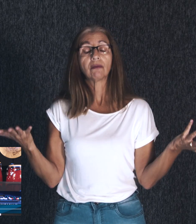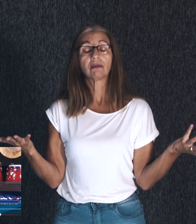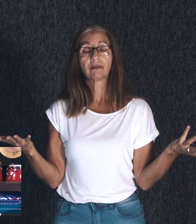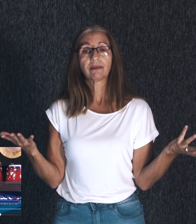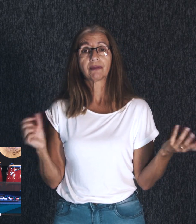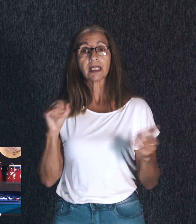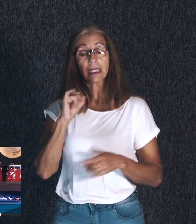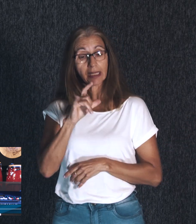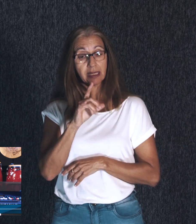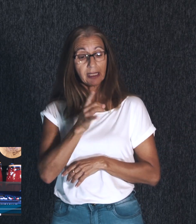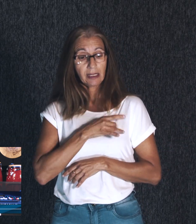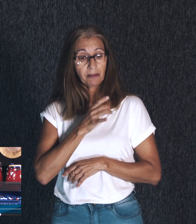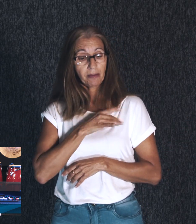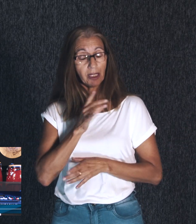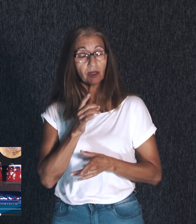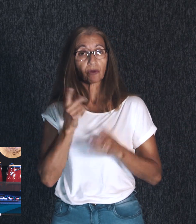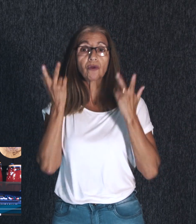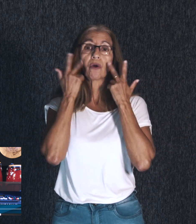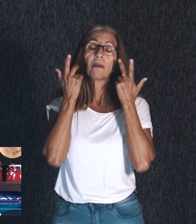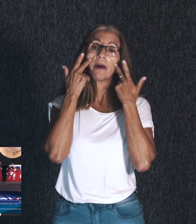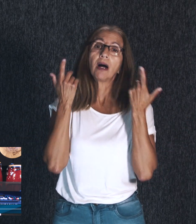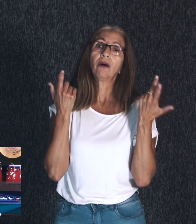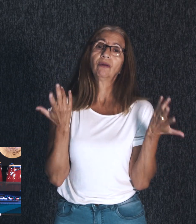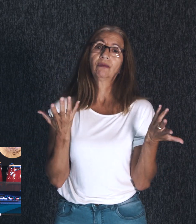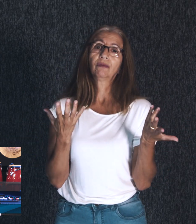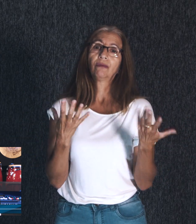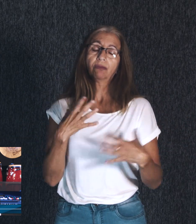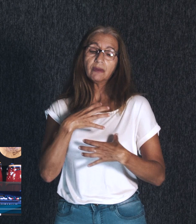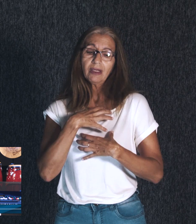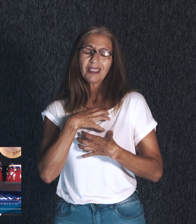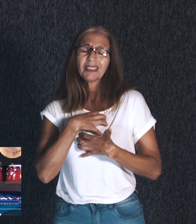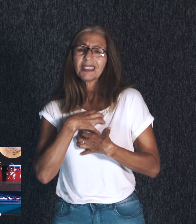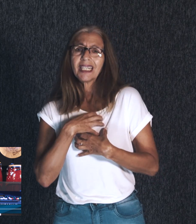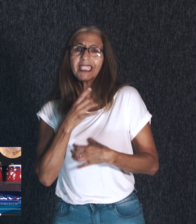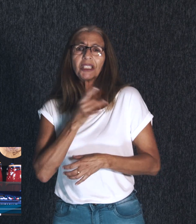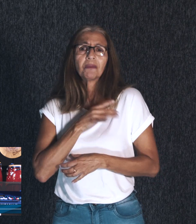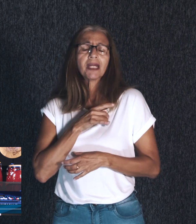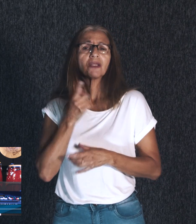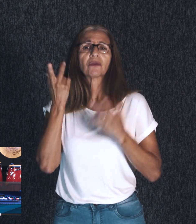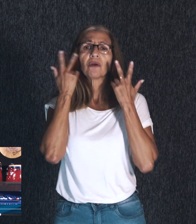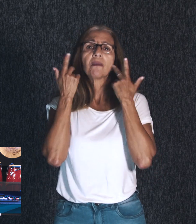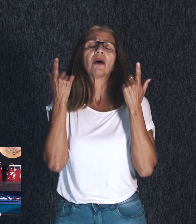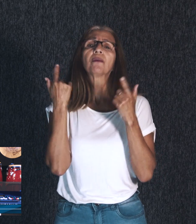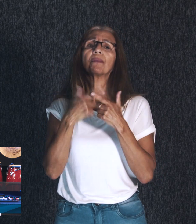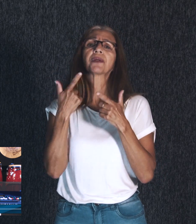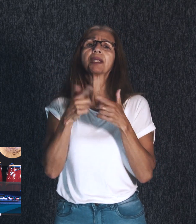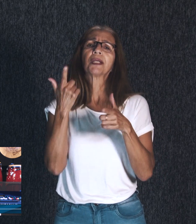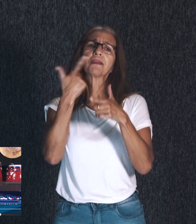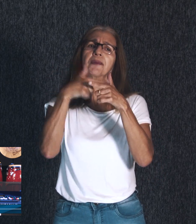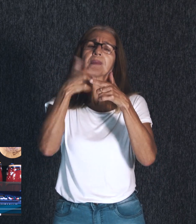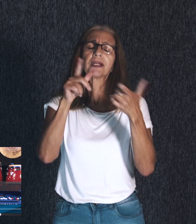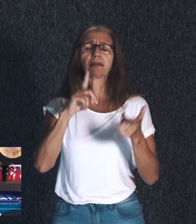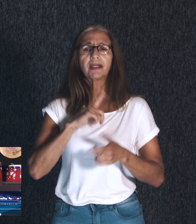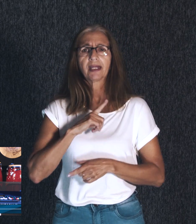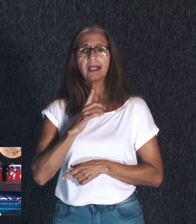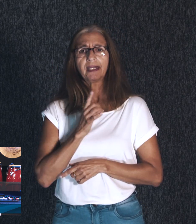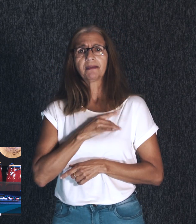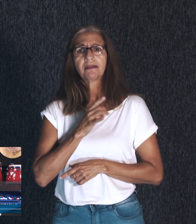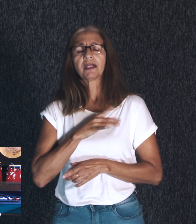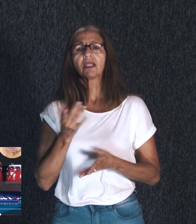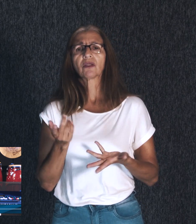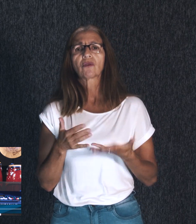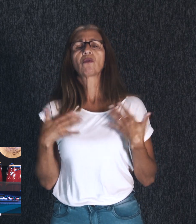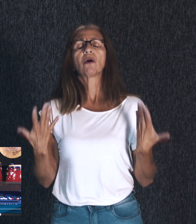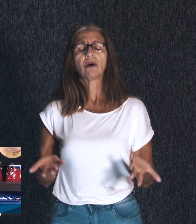Qual o problema com o medo? Sentir medo, como eu disse, faz parte da vida. O problema, meus amigos, meu